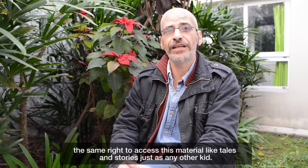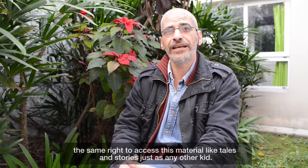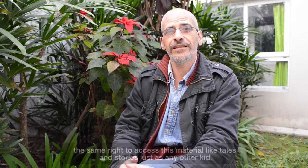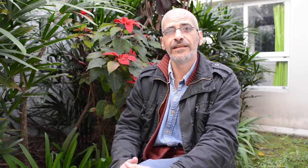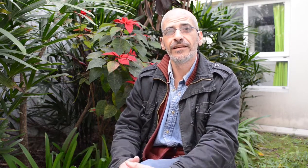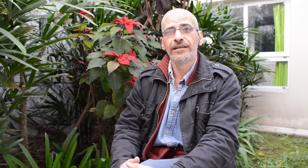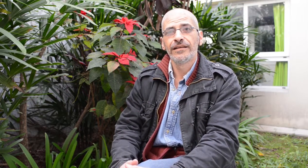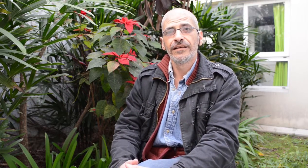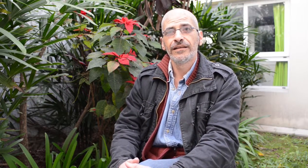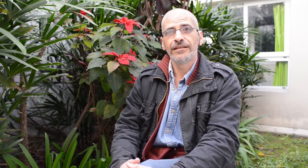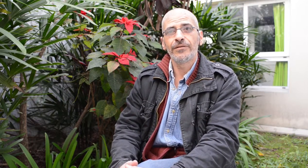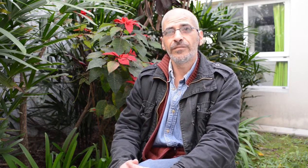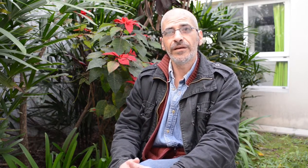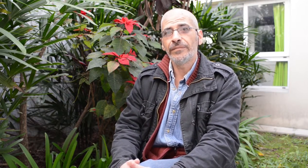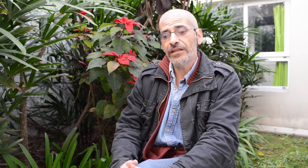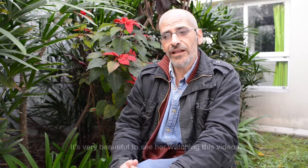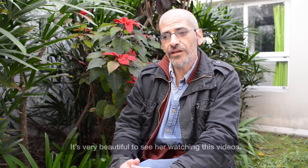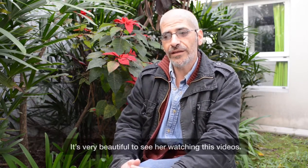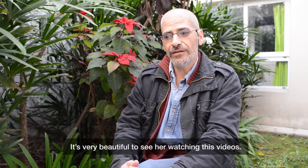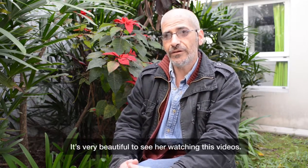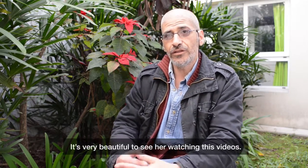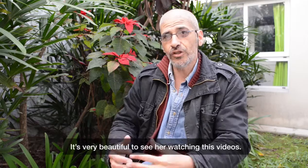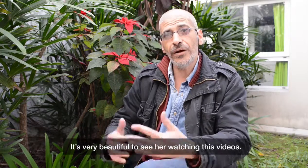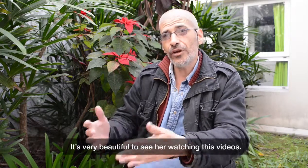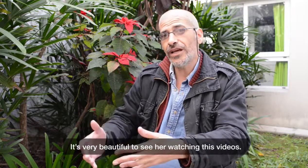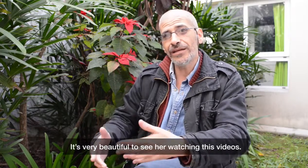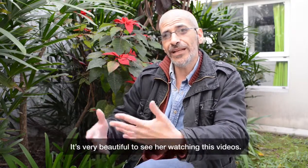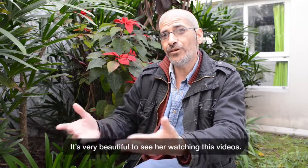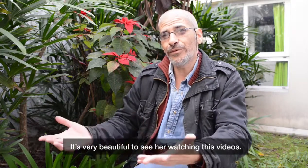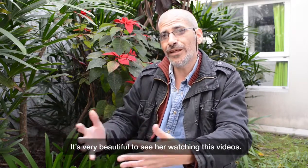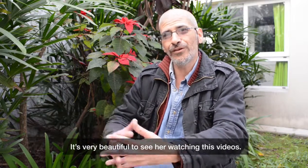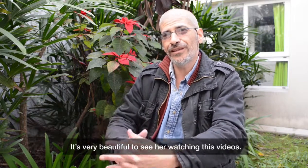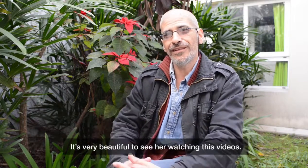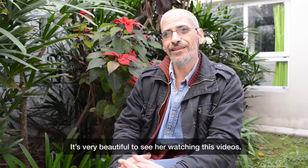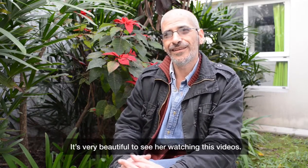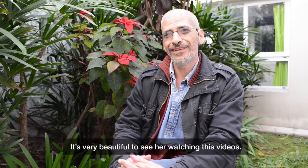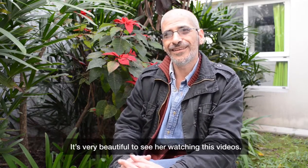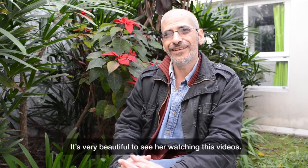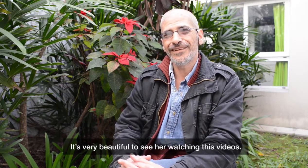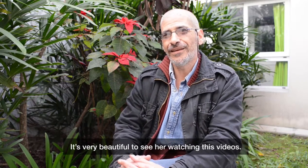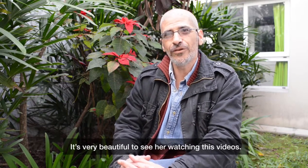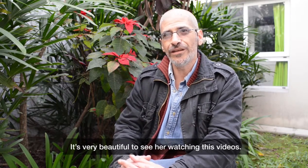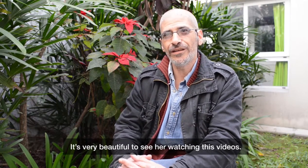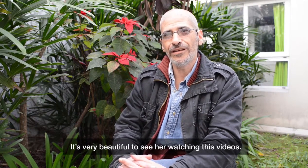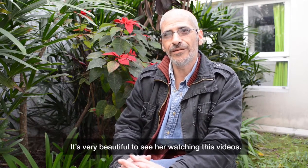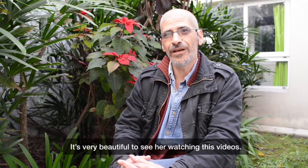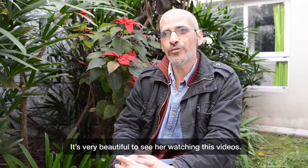historias. Digamos, a mí es algo que yo la veo a ella mirando los videos y